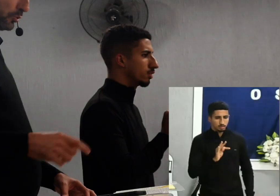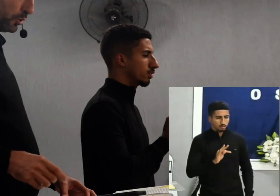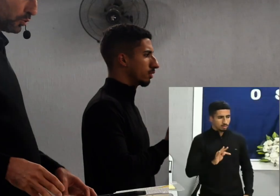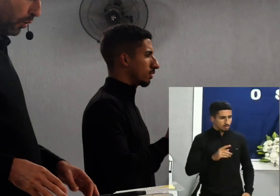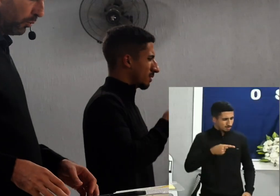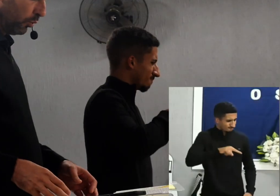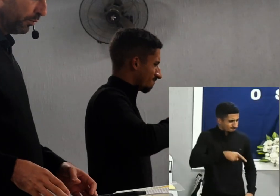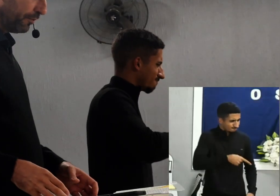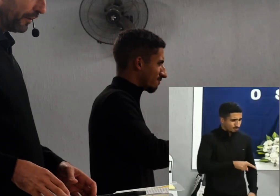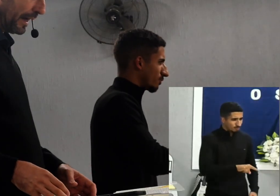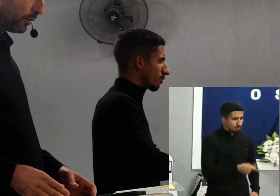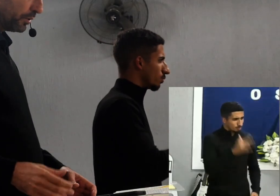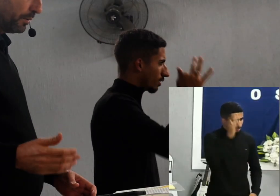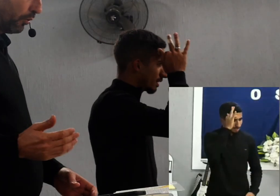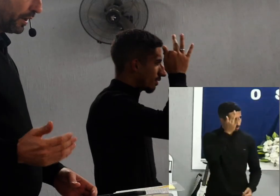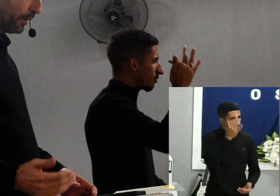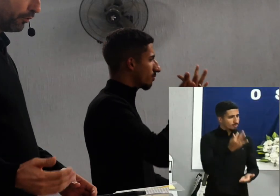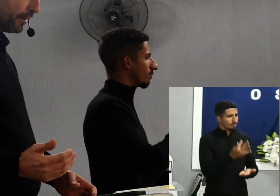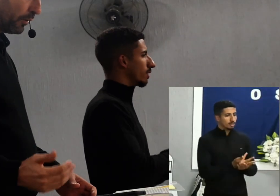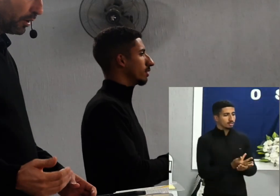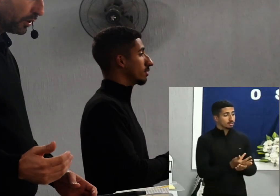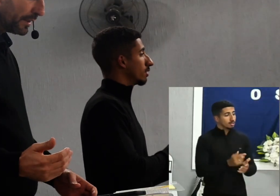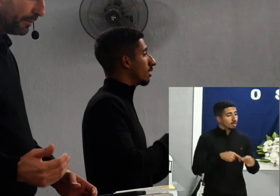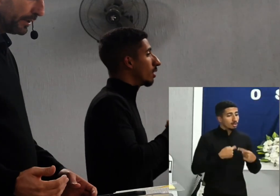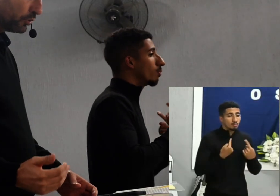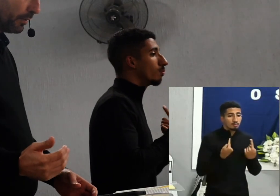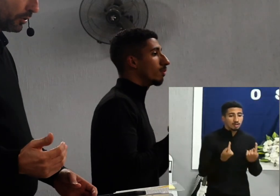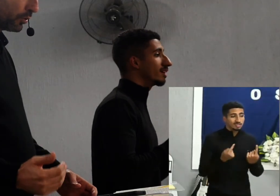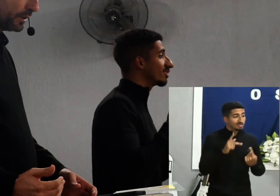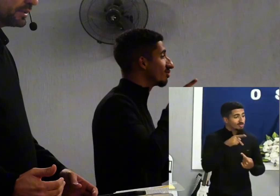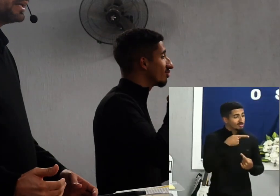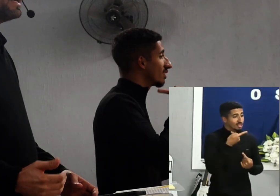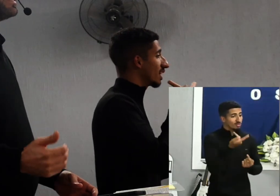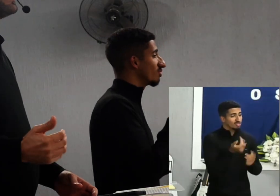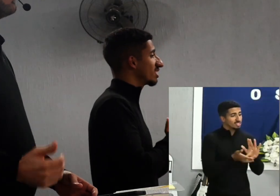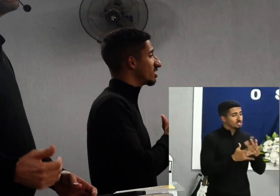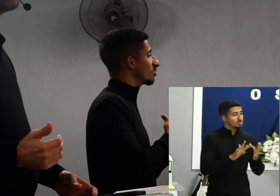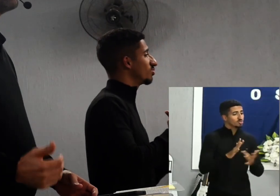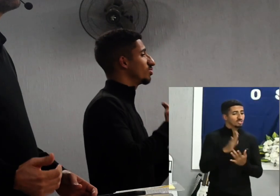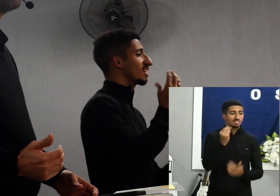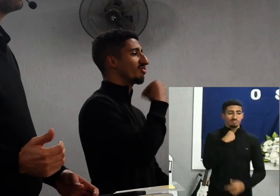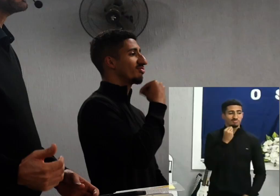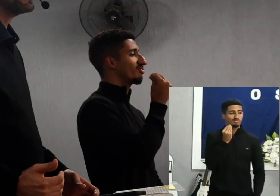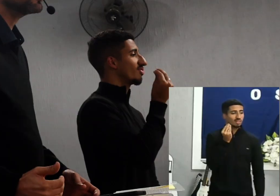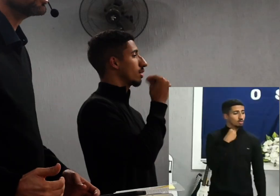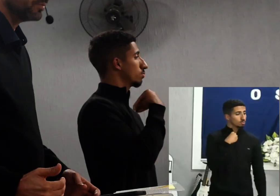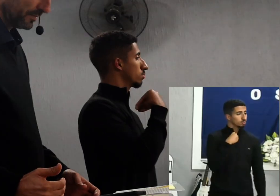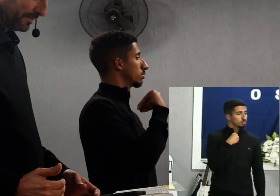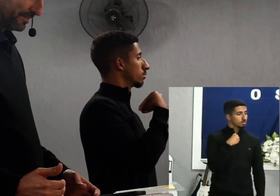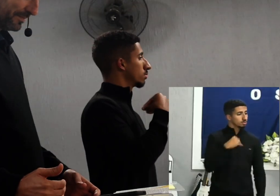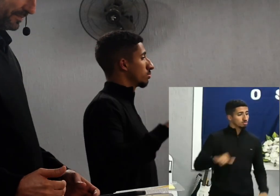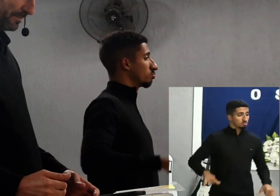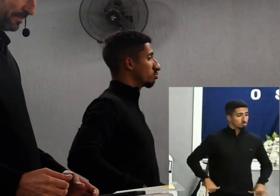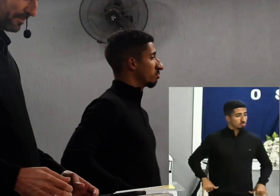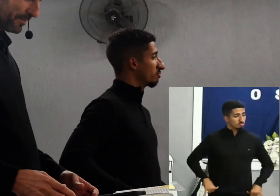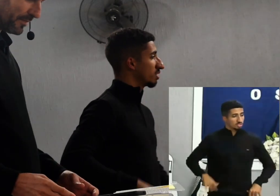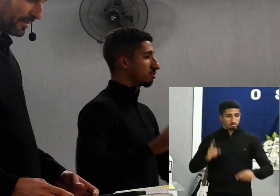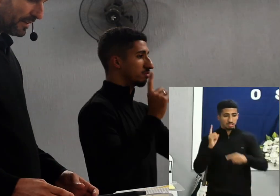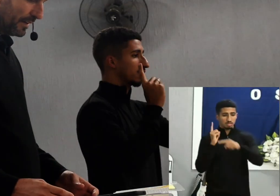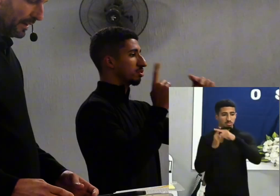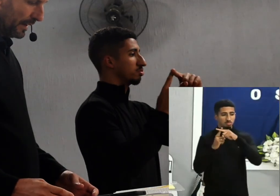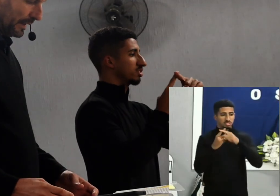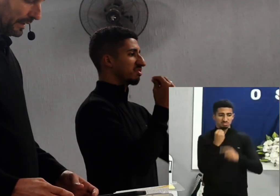descrevia Jesus como um fraco que morreu vergonhosamente numa cruz em absoluto fracasso.